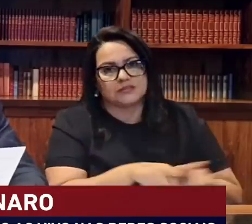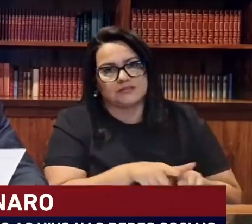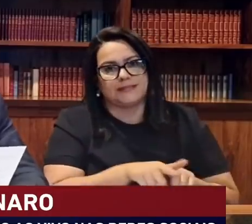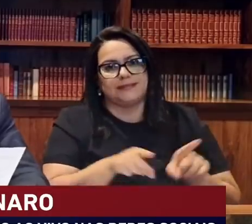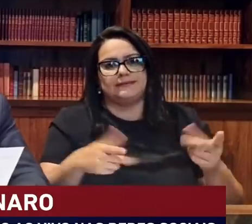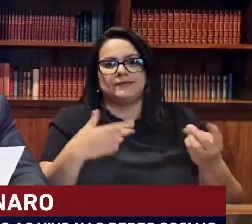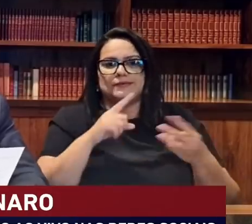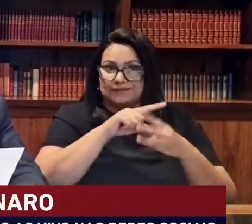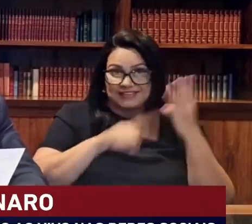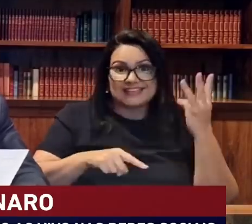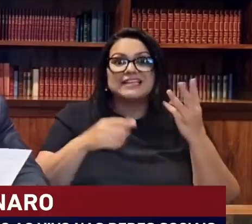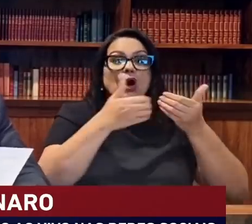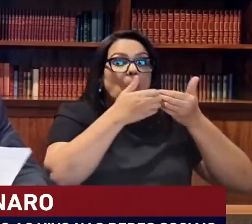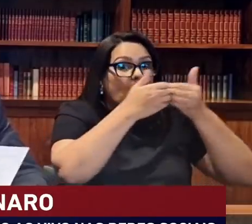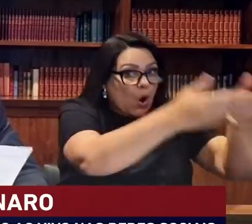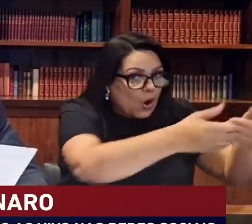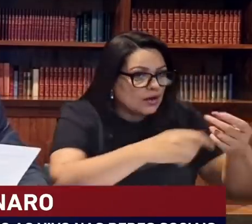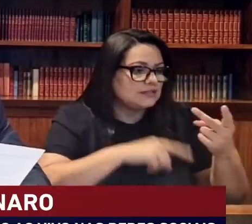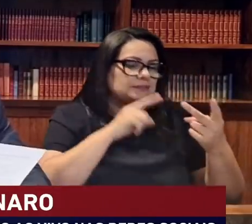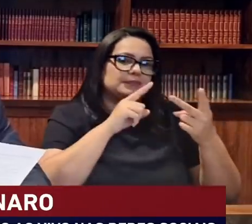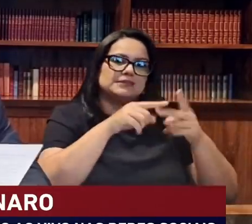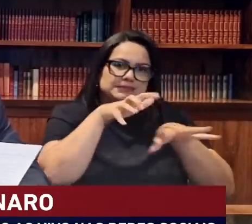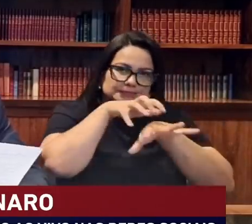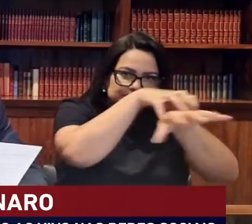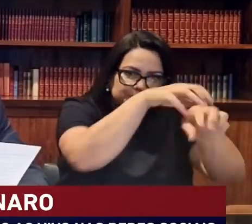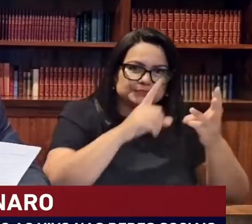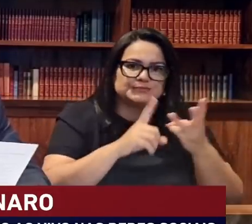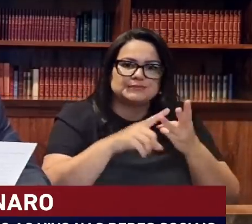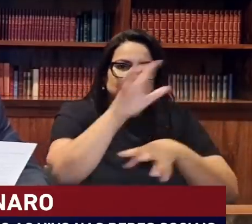que saiu daqui da Alvorada, fomos até a Praça da República,